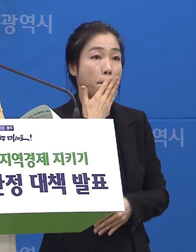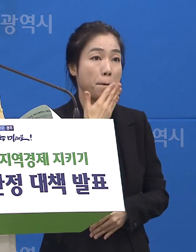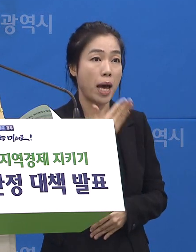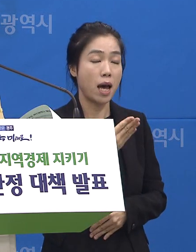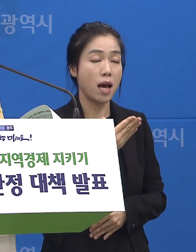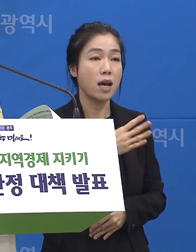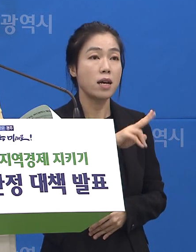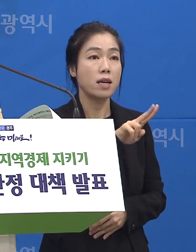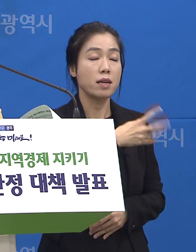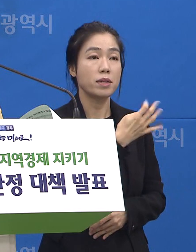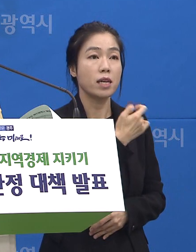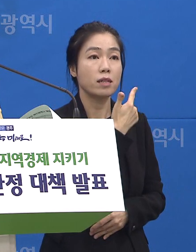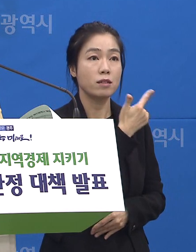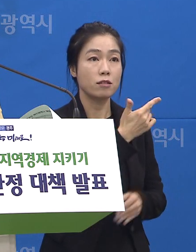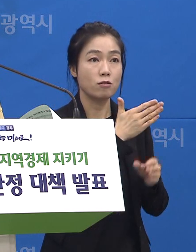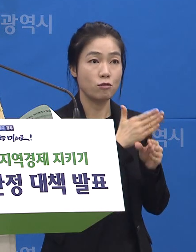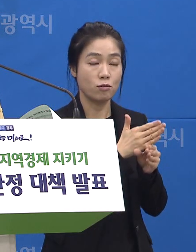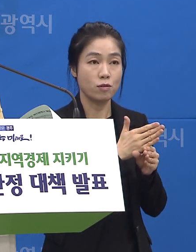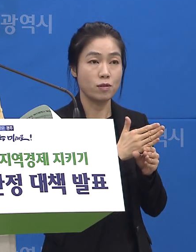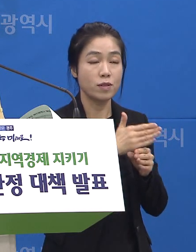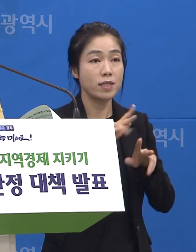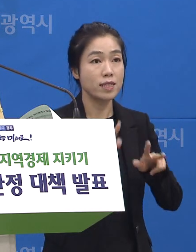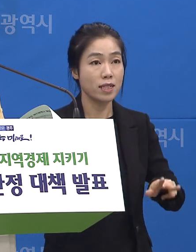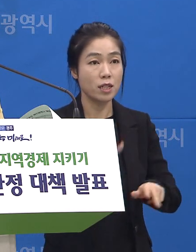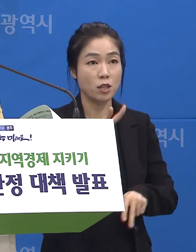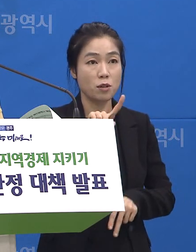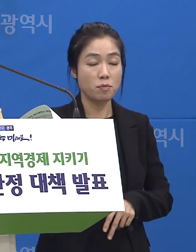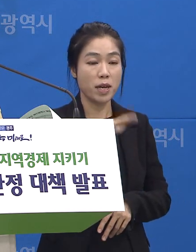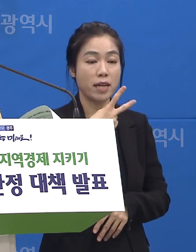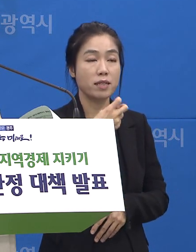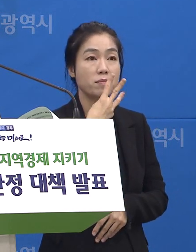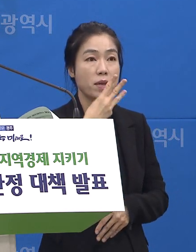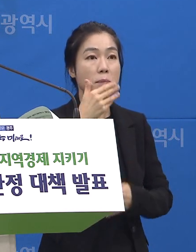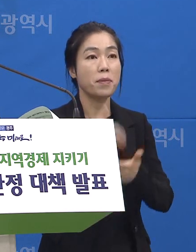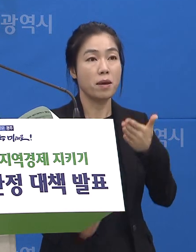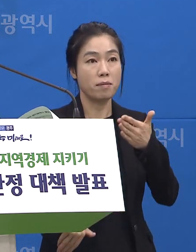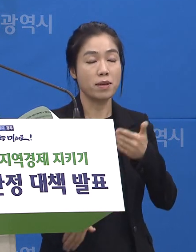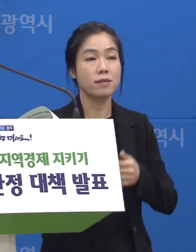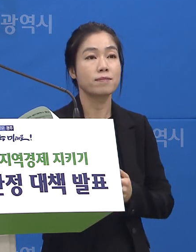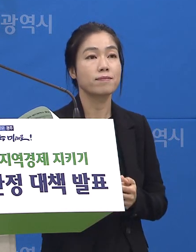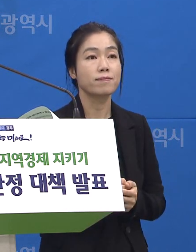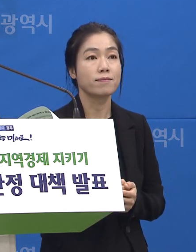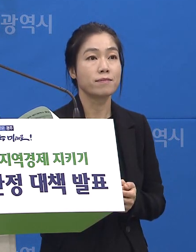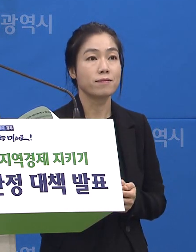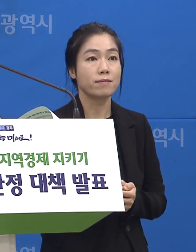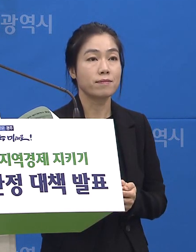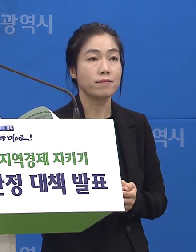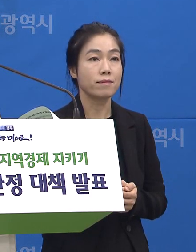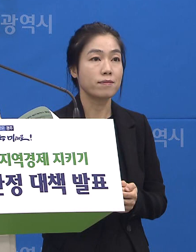수 246병상 중 현재 123병상 남아 있습니다.